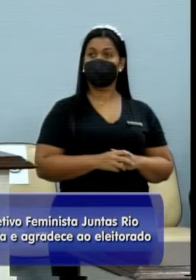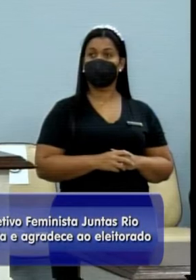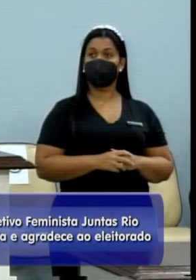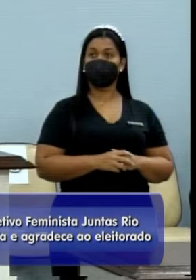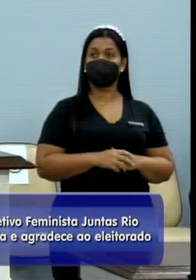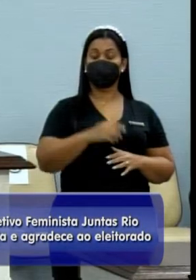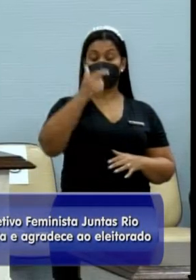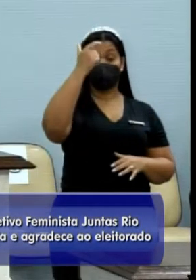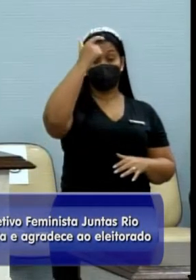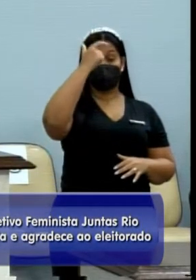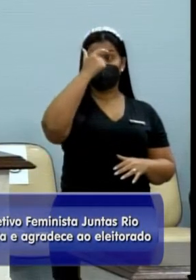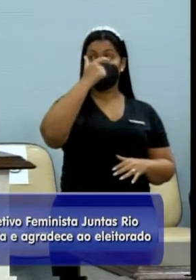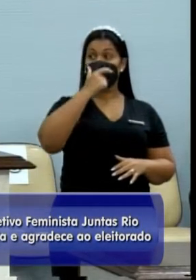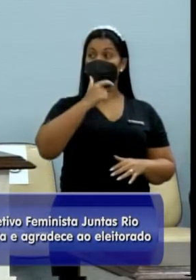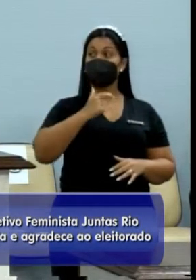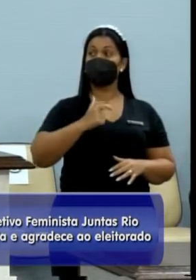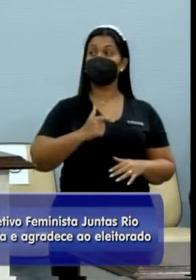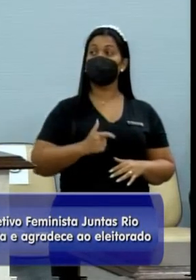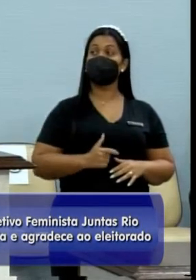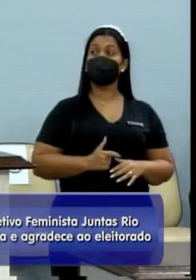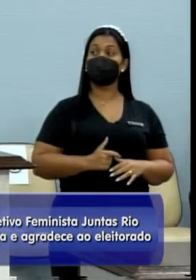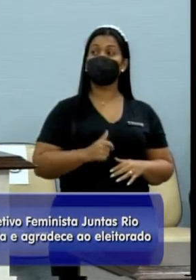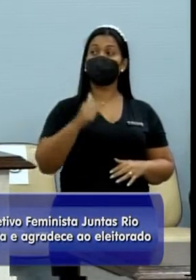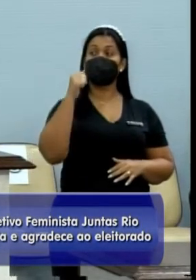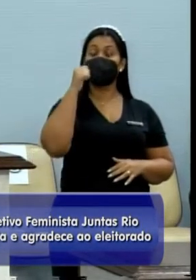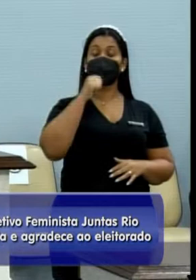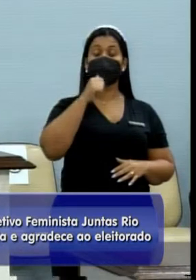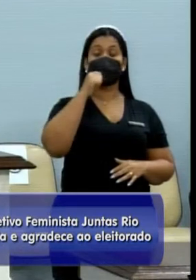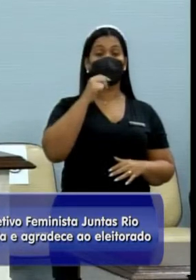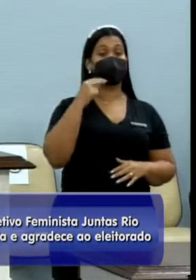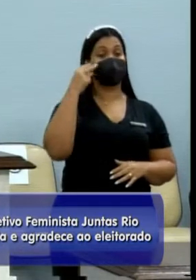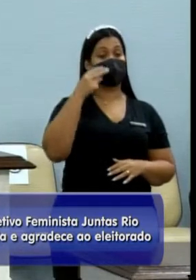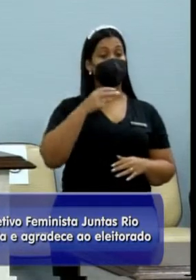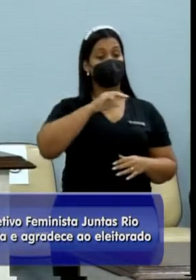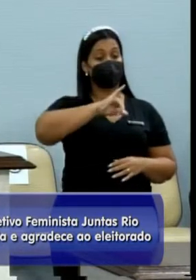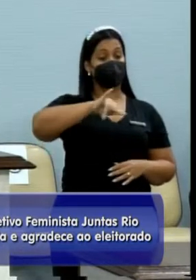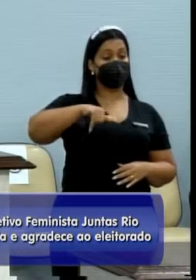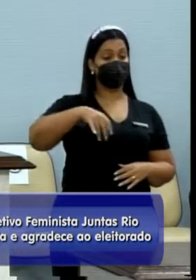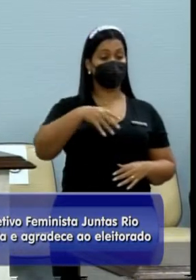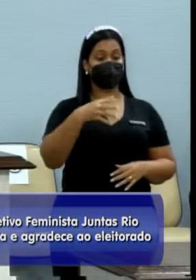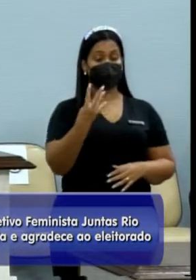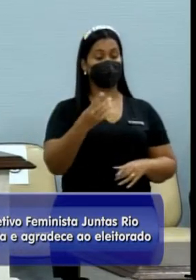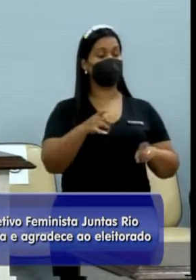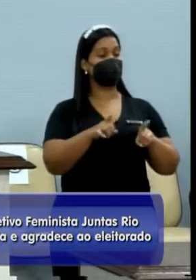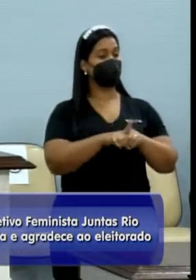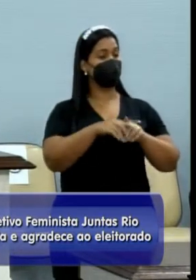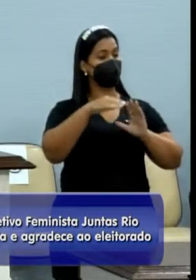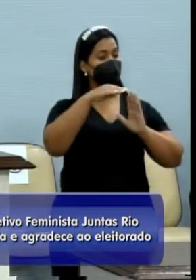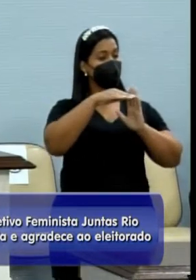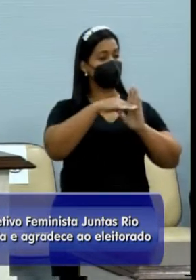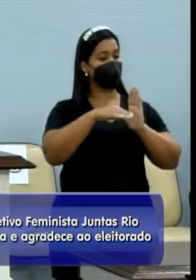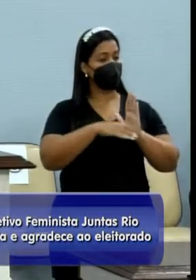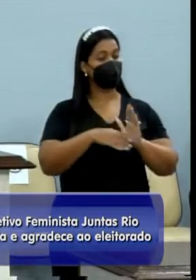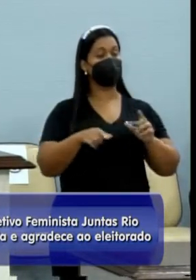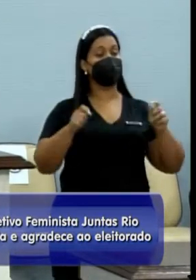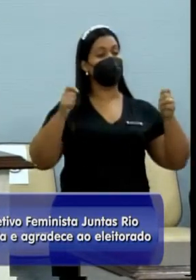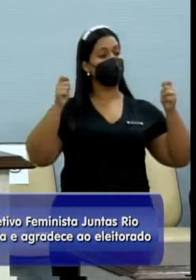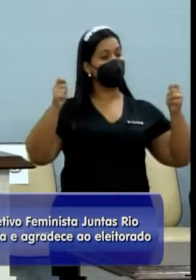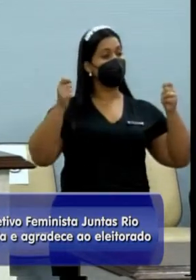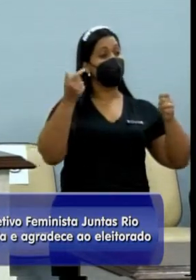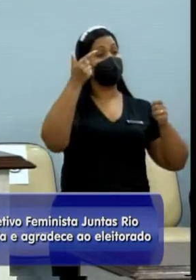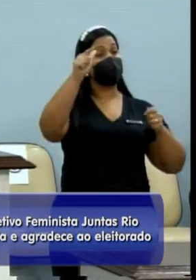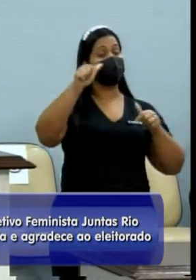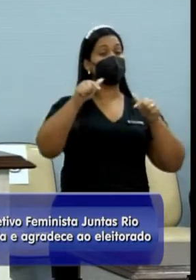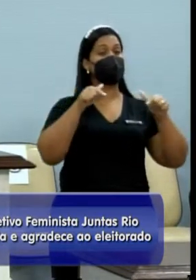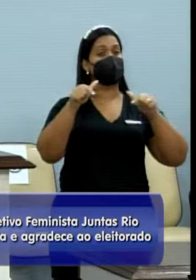Eu sou uma das co-vereadoras, junto com a Jéssica, por conta de trabalho e rotina, e até de militância e outros trabalhos